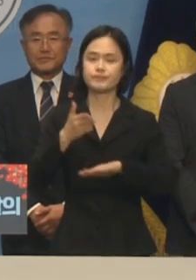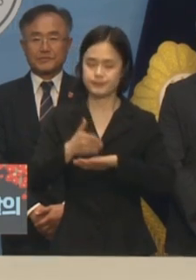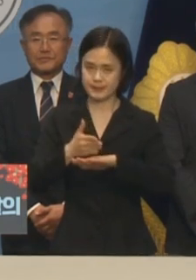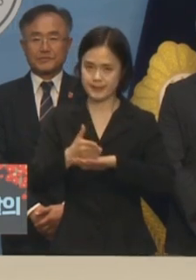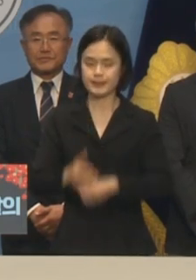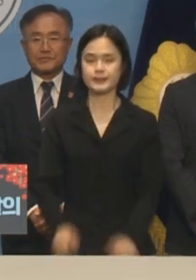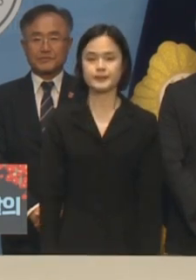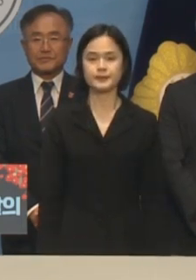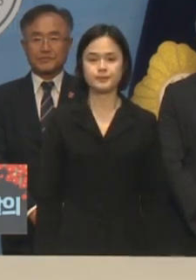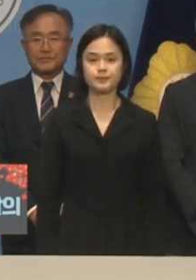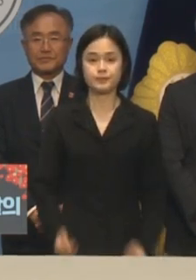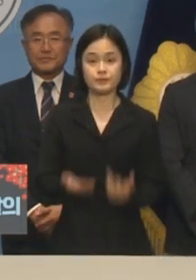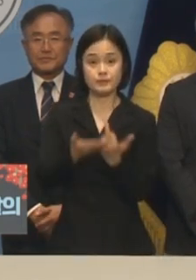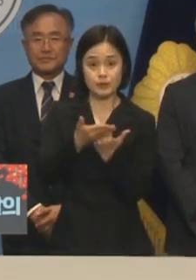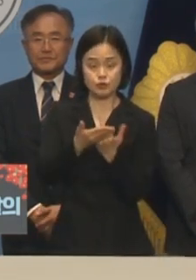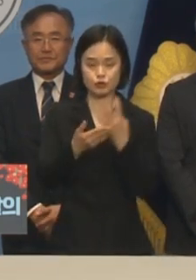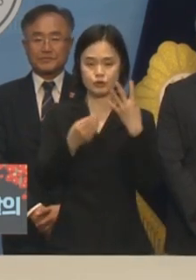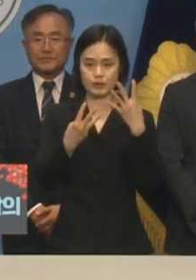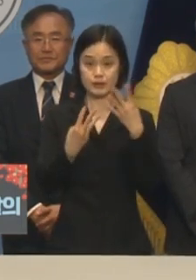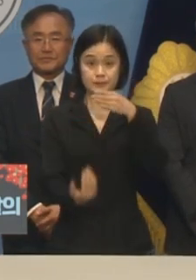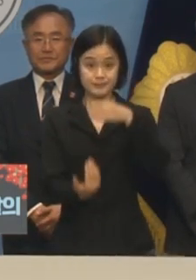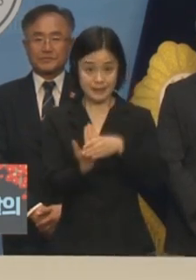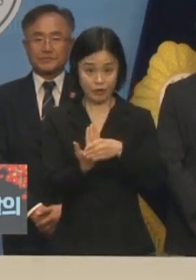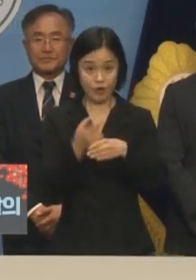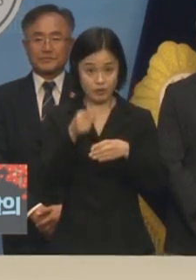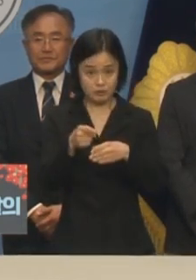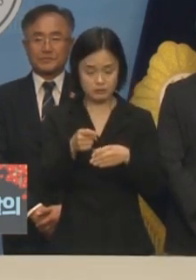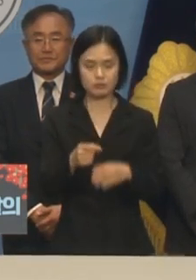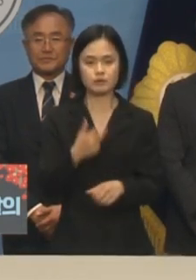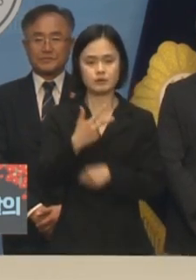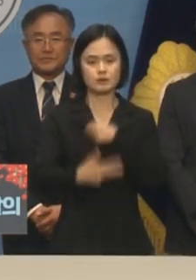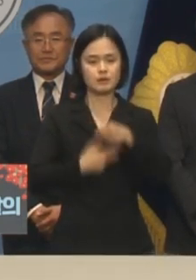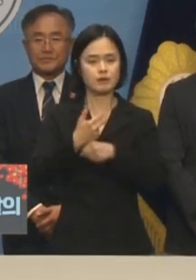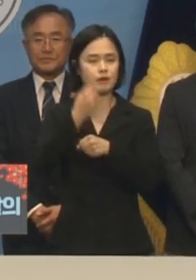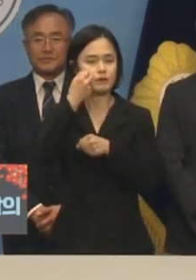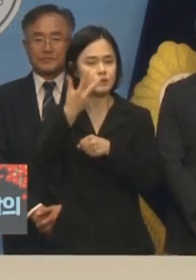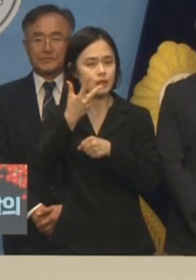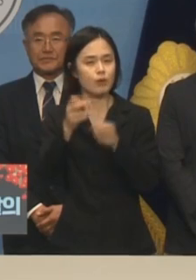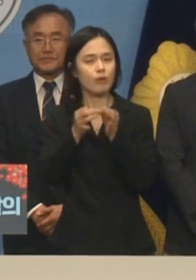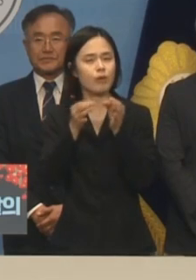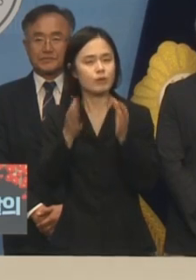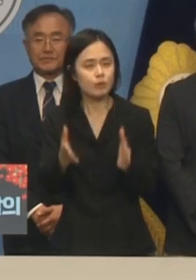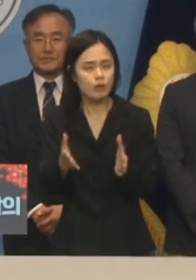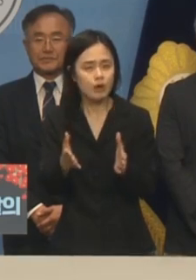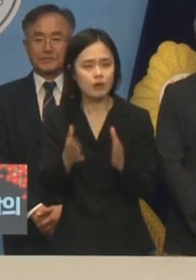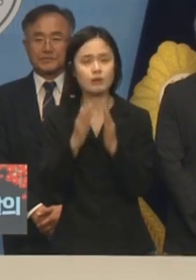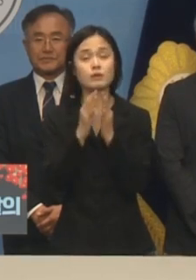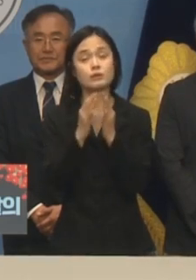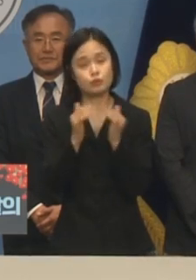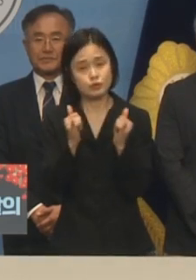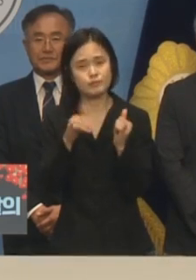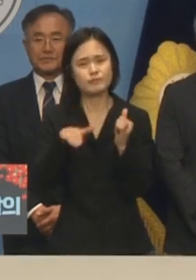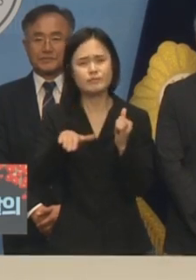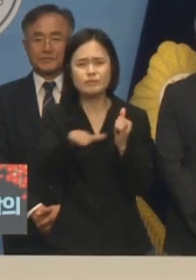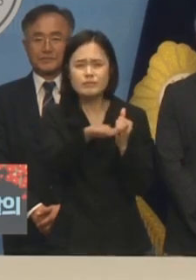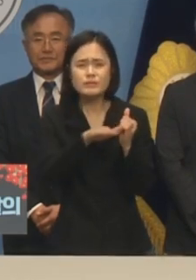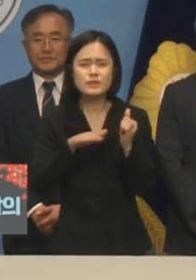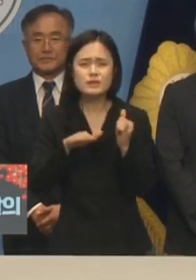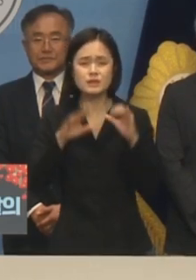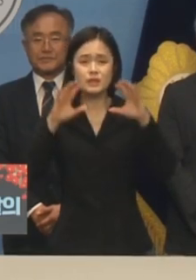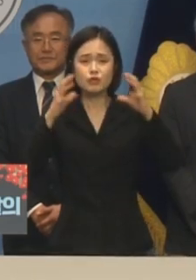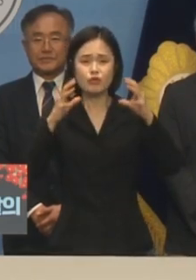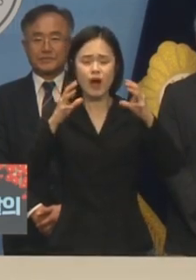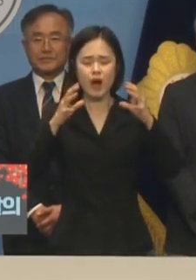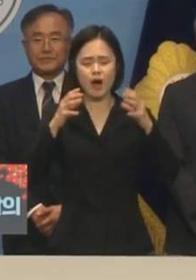사건은 7년 7개월이라는 긴 시간 동안 수많은 주민들이 국가폭력에 의해 희생된